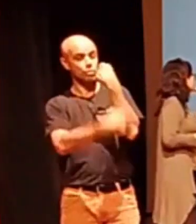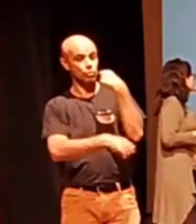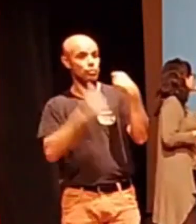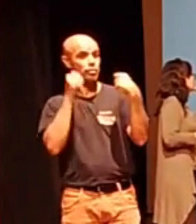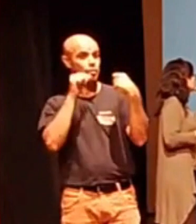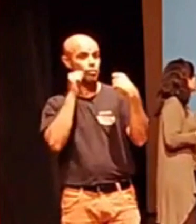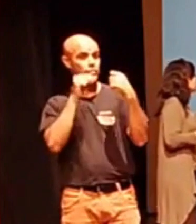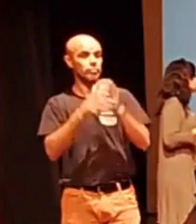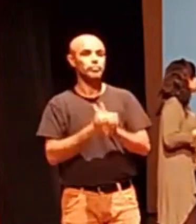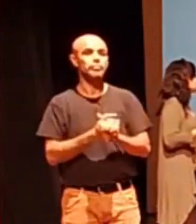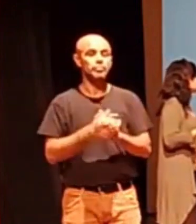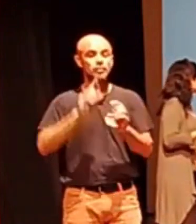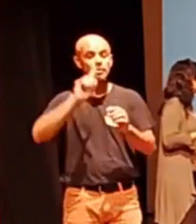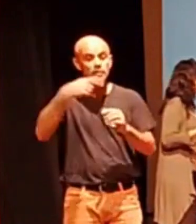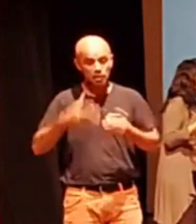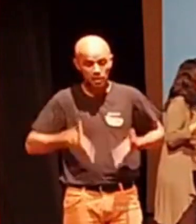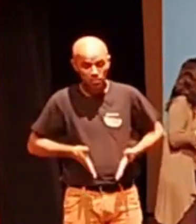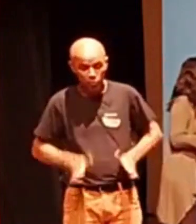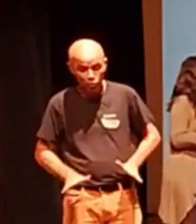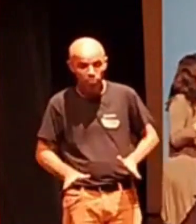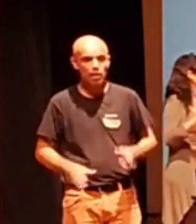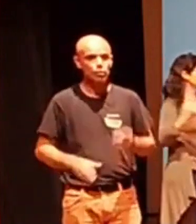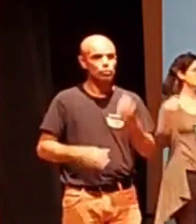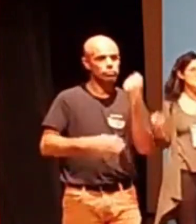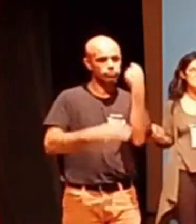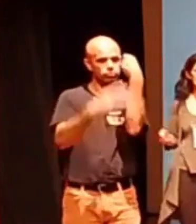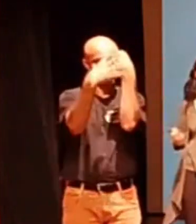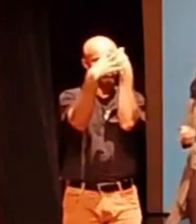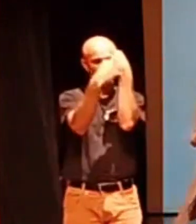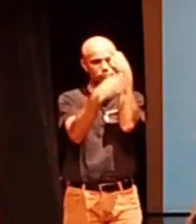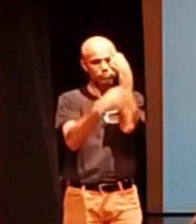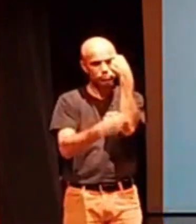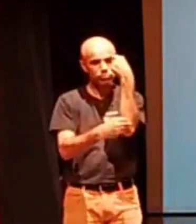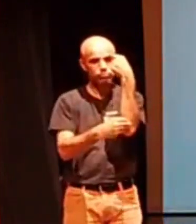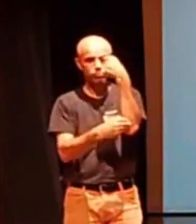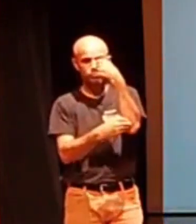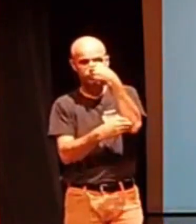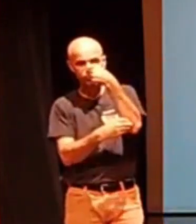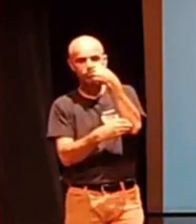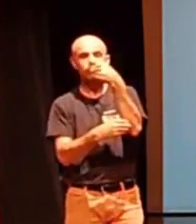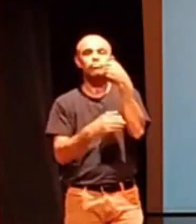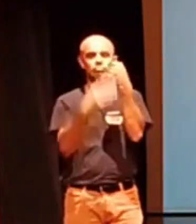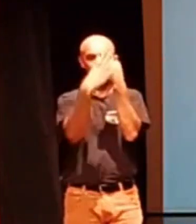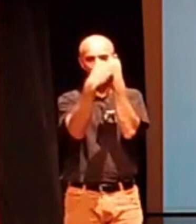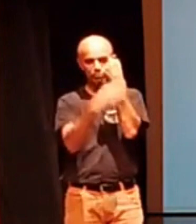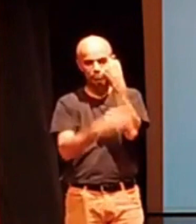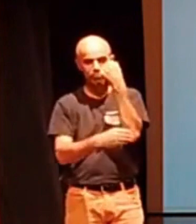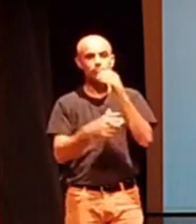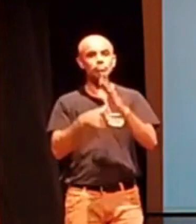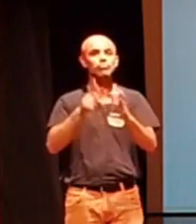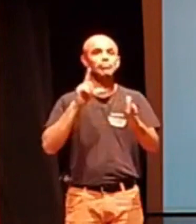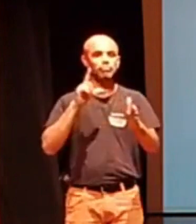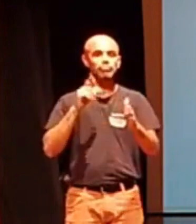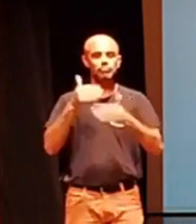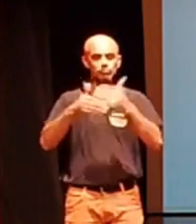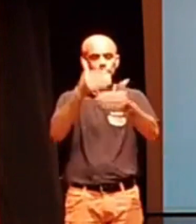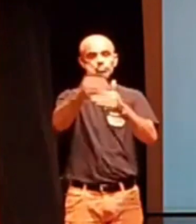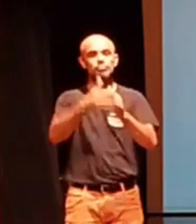paciente. E após o parto, fazer raio-x para acompanhar se houve evolução da curva. Então, esse período da gestação,